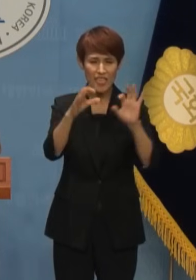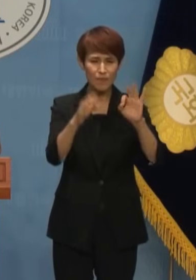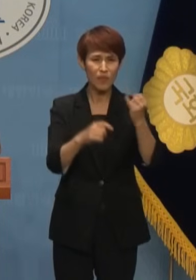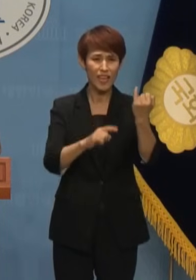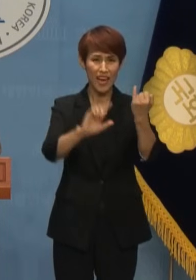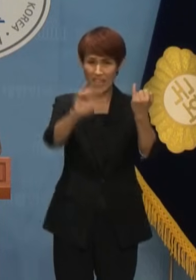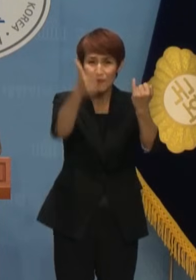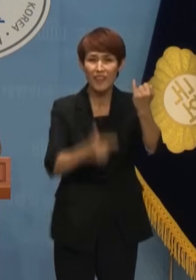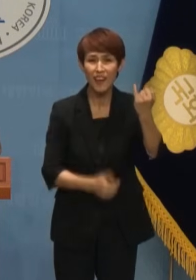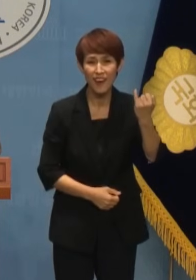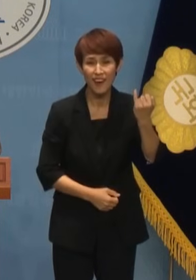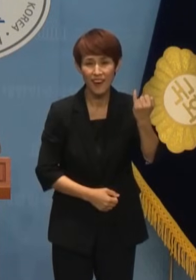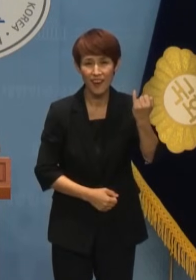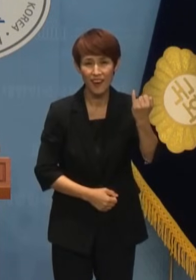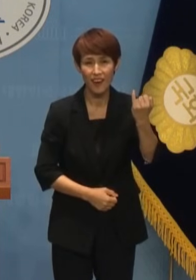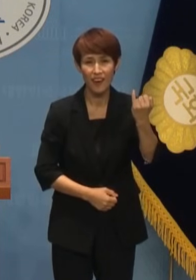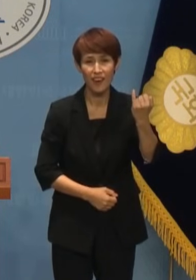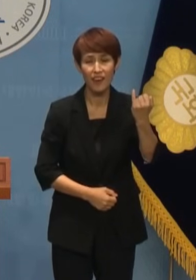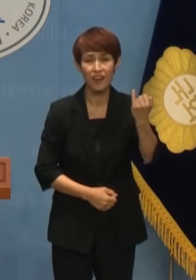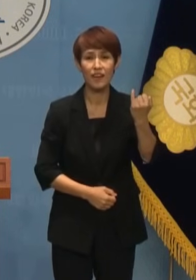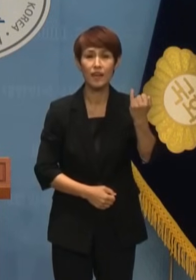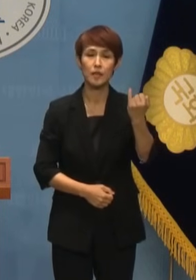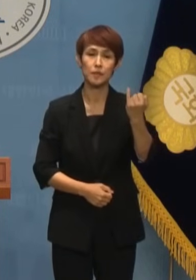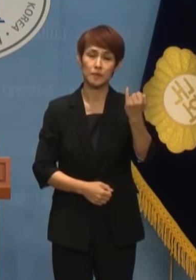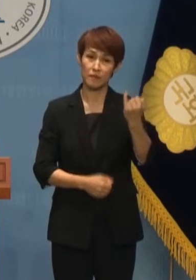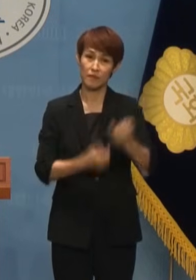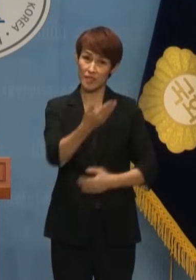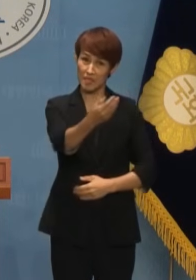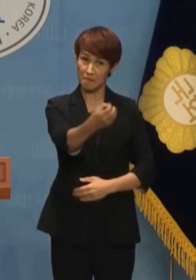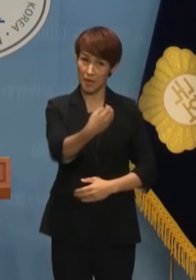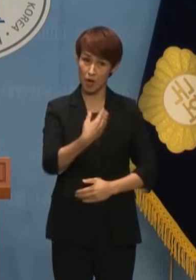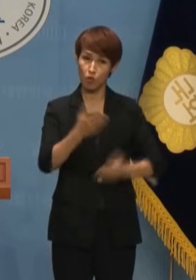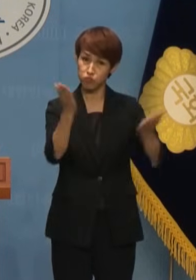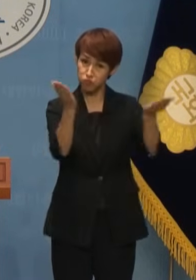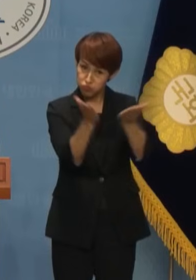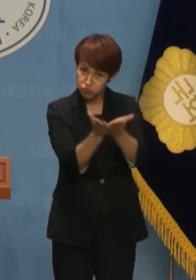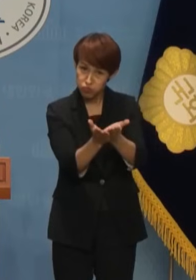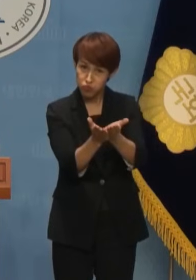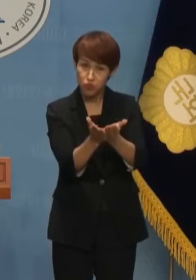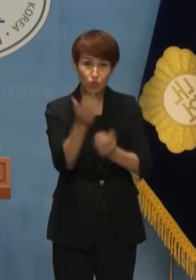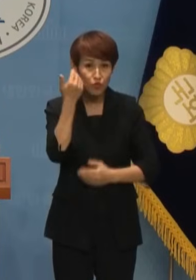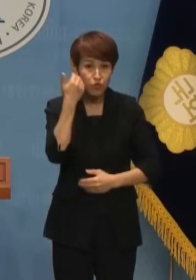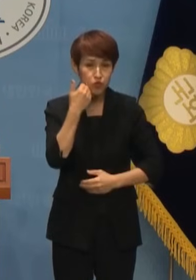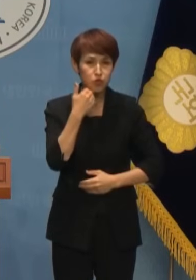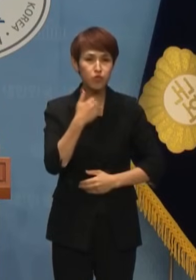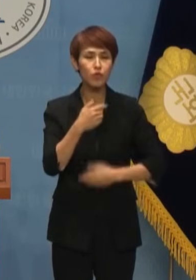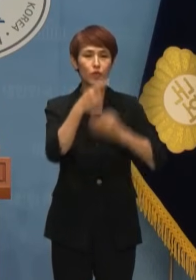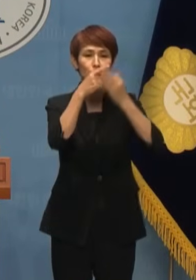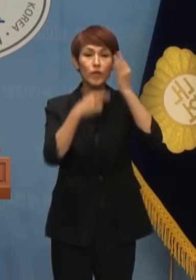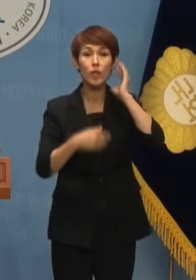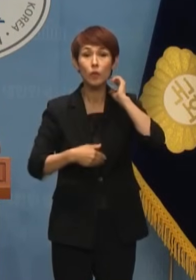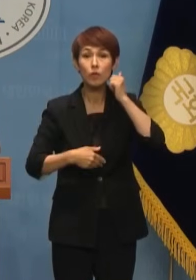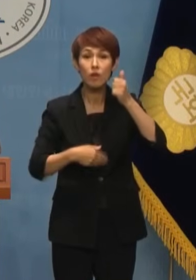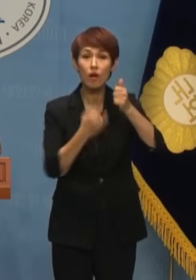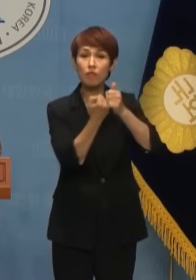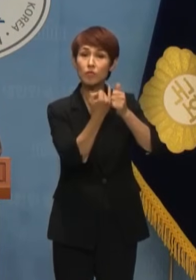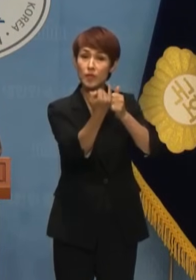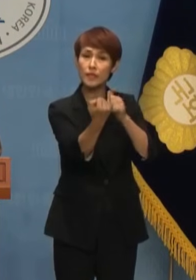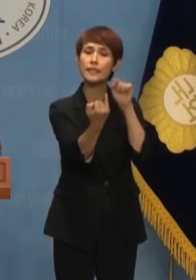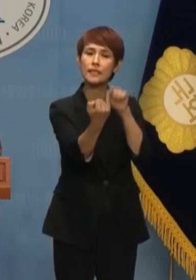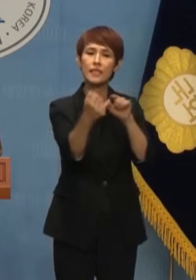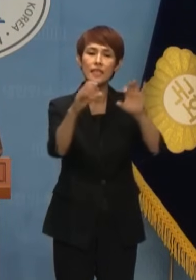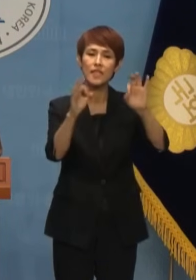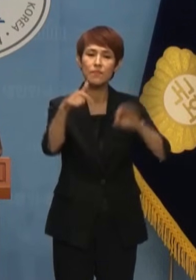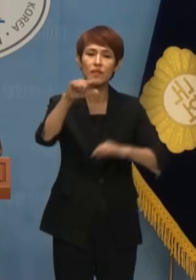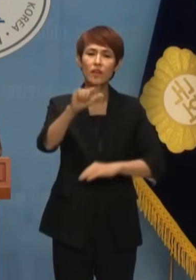여사가 아닙니다. 임 의원의 주장에 딱 들어맞는 이는 윤석열 대통령의 배우자